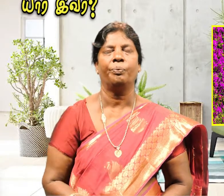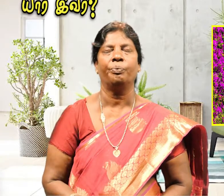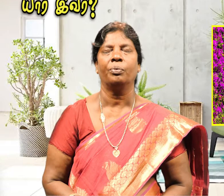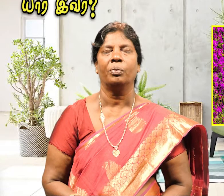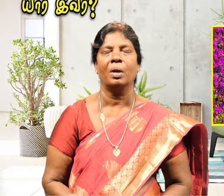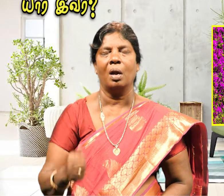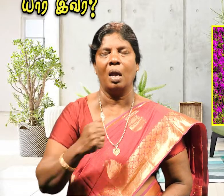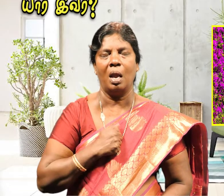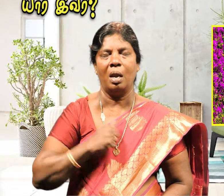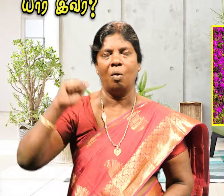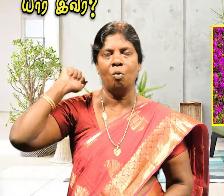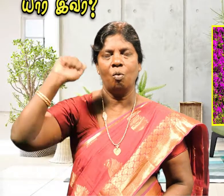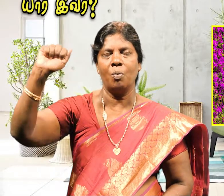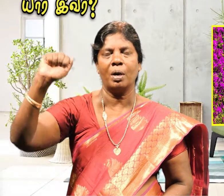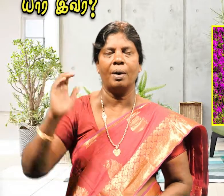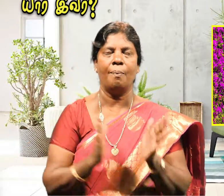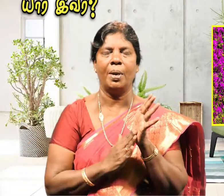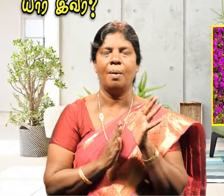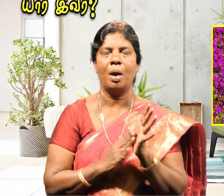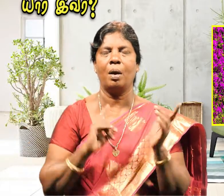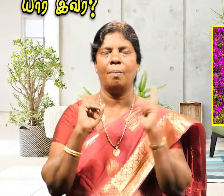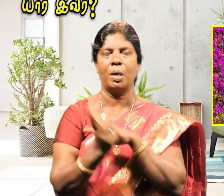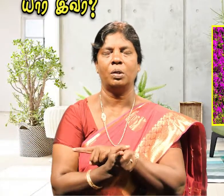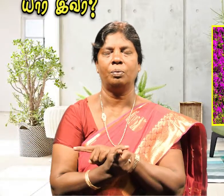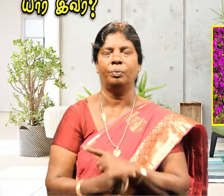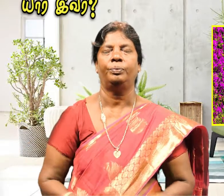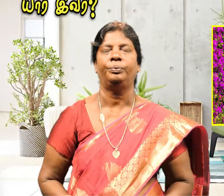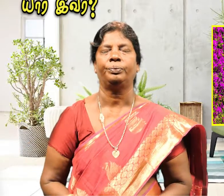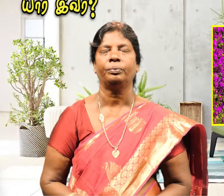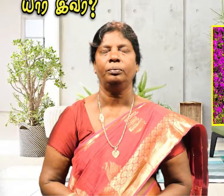மன்னியும், என்னை உமக்கு பிரியமானவனாக மாற்றும்.